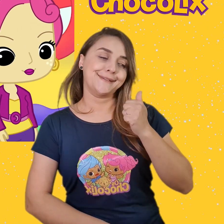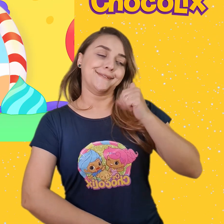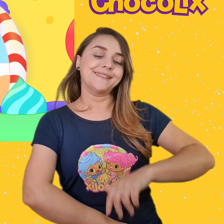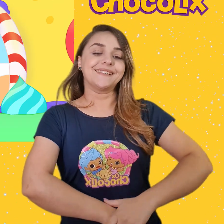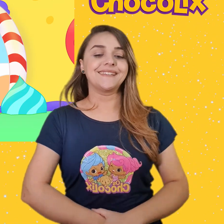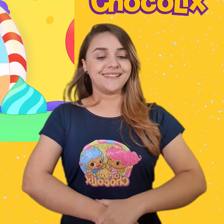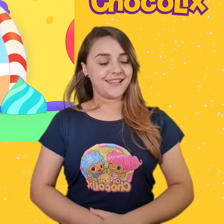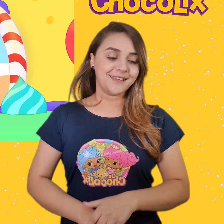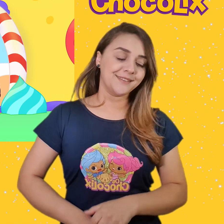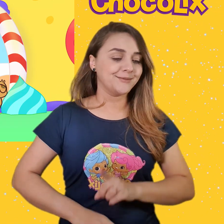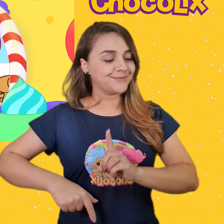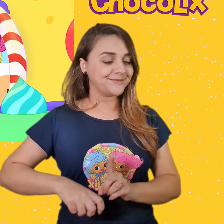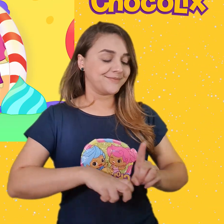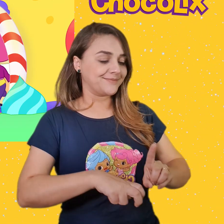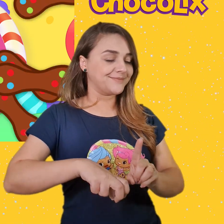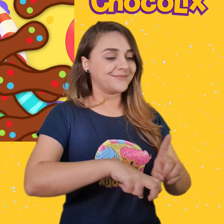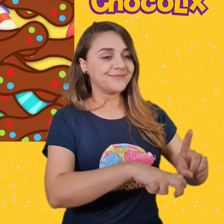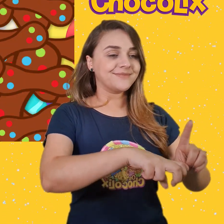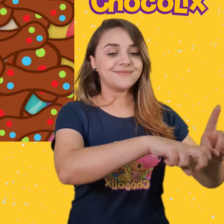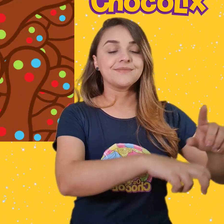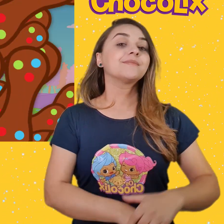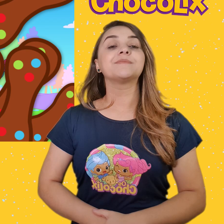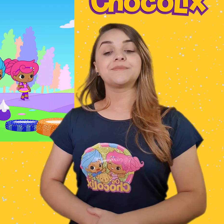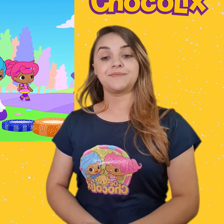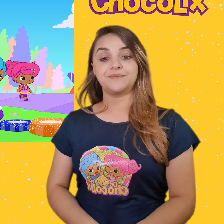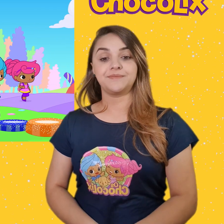Sabia! Vamos lá, mocinha.